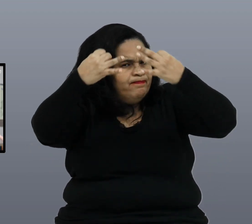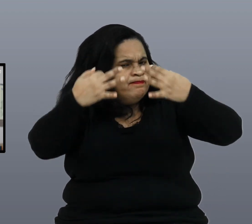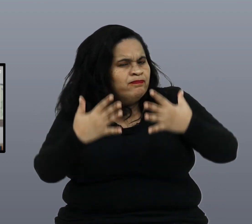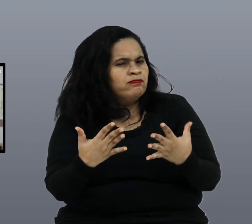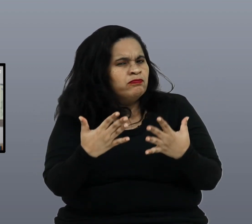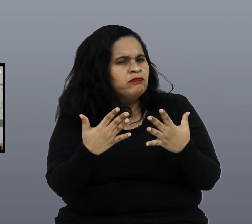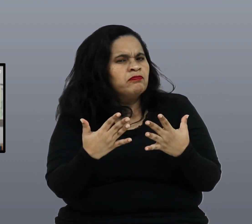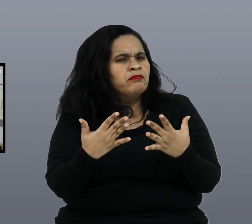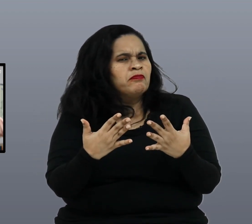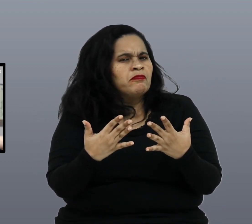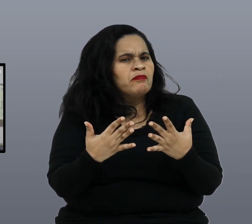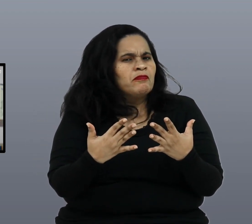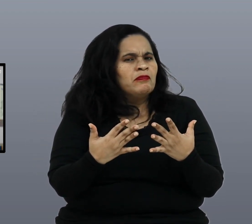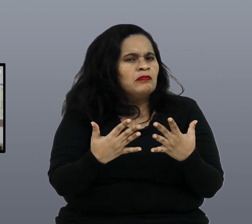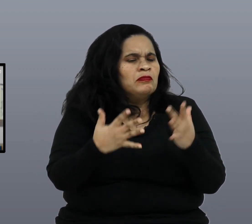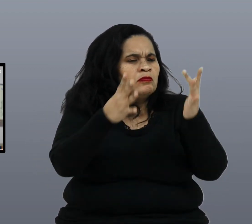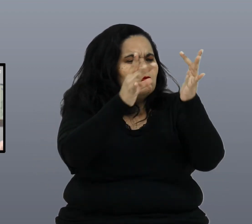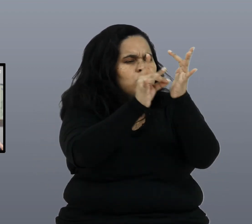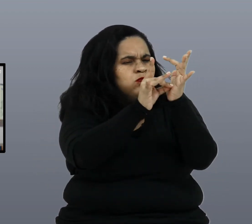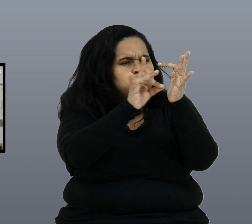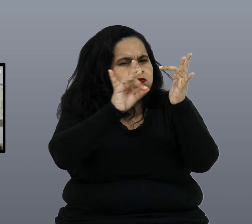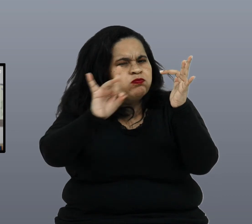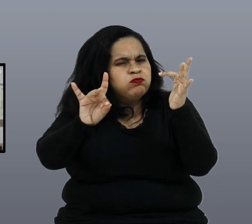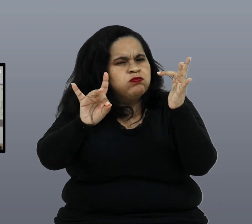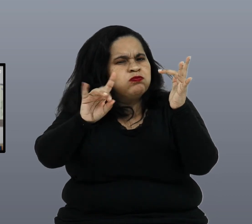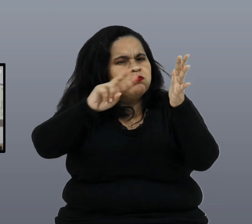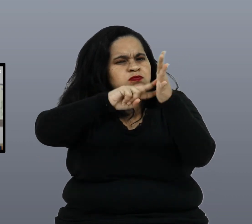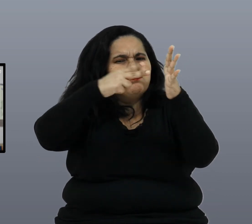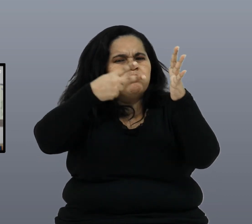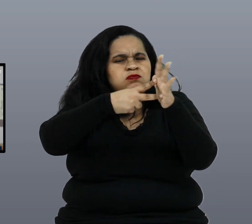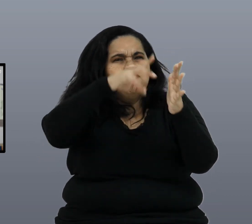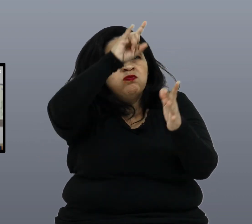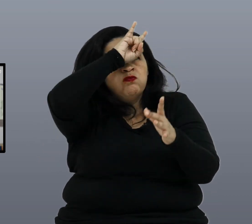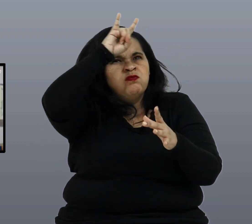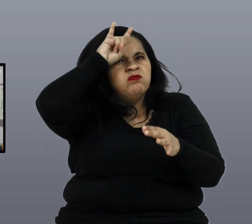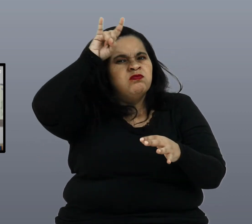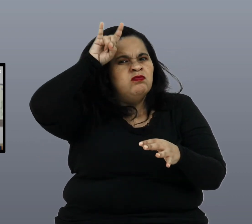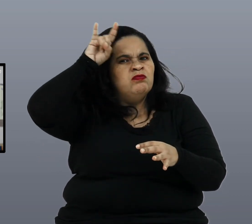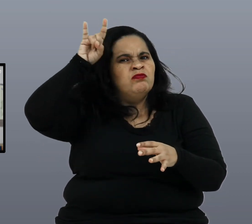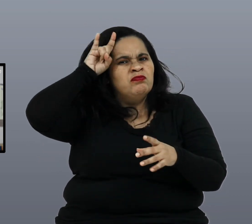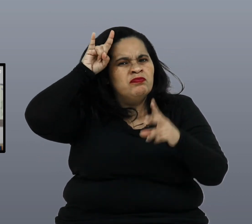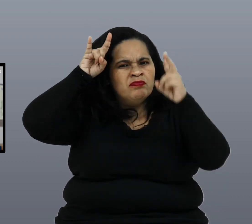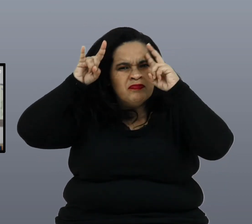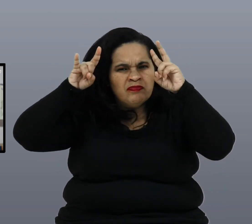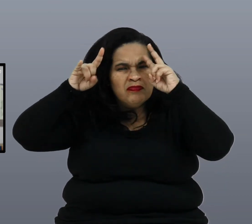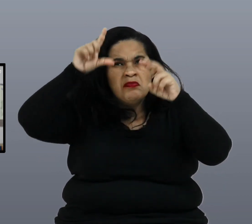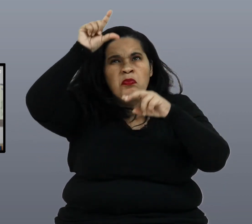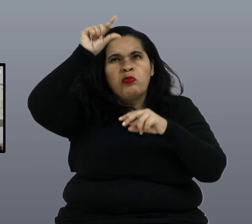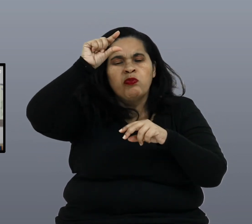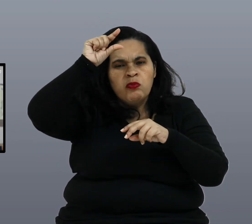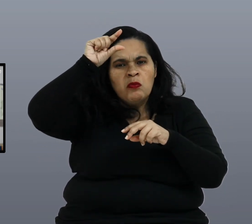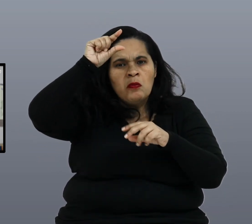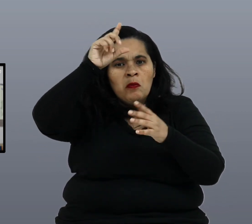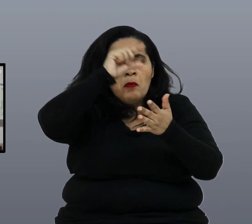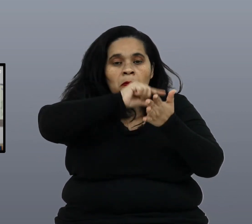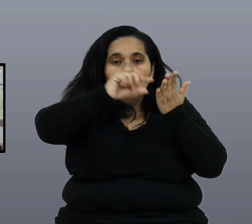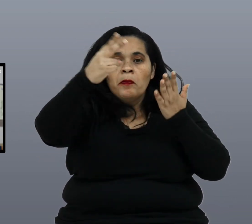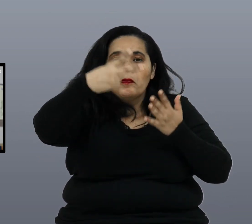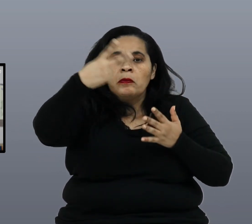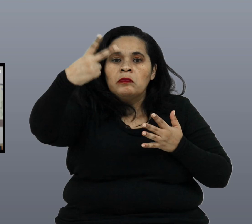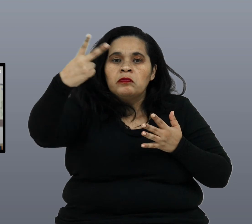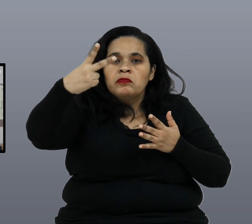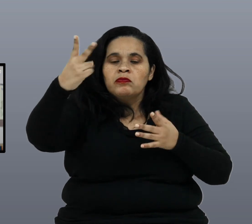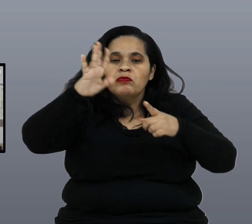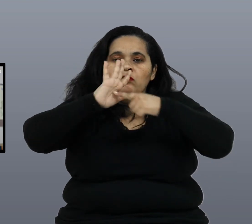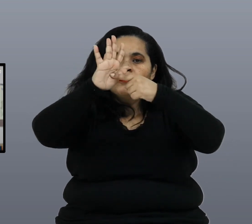é o anticristo, né? Essa ponta pequena é o anticristo lá do fim da história? Porque no versículo 22 fala claramente que